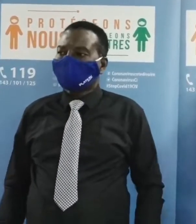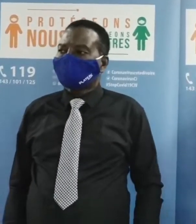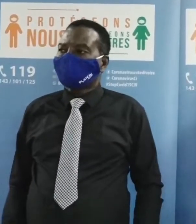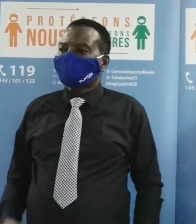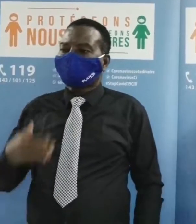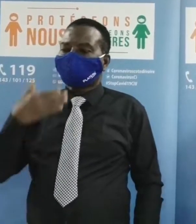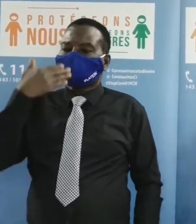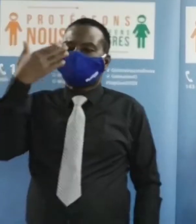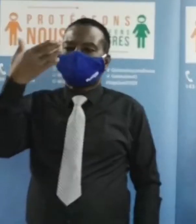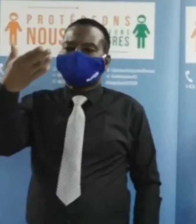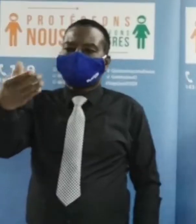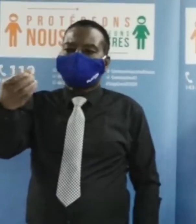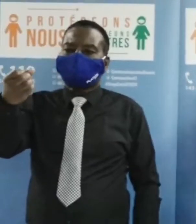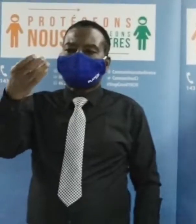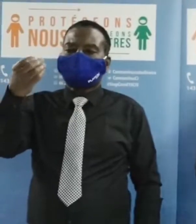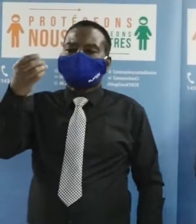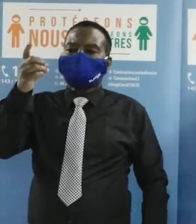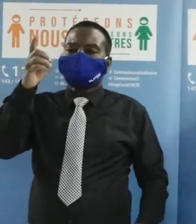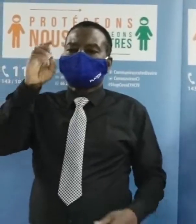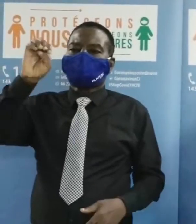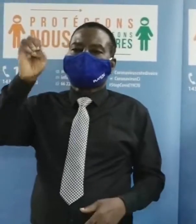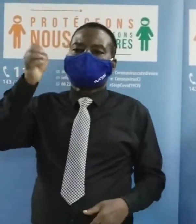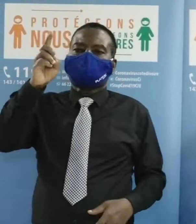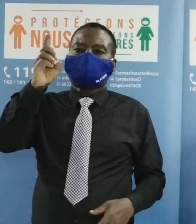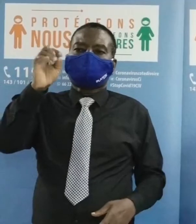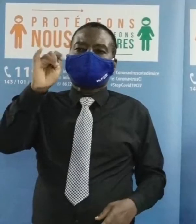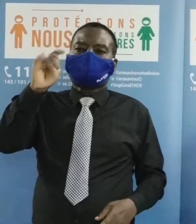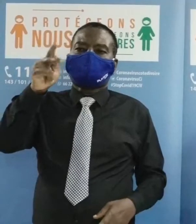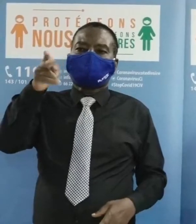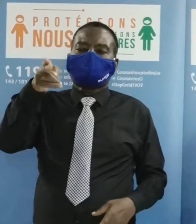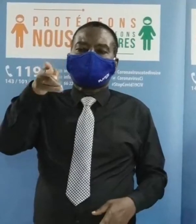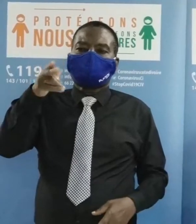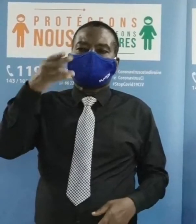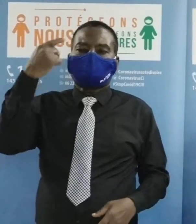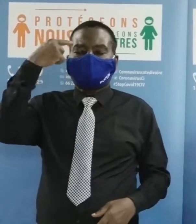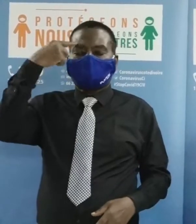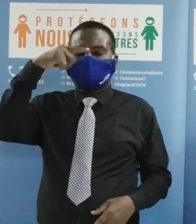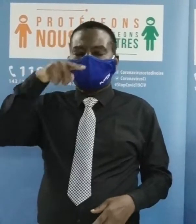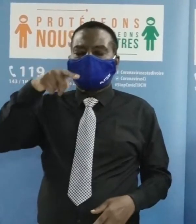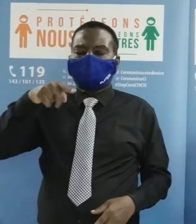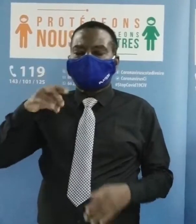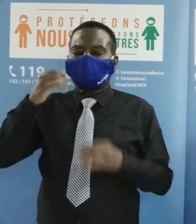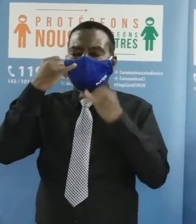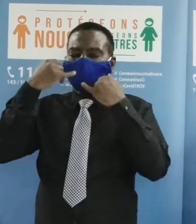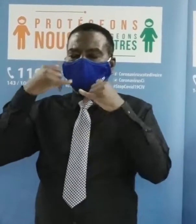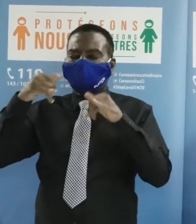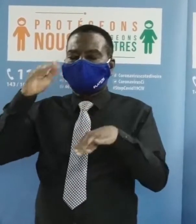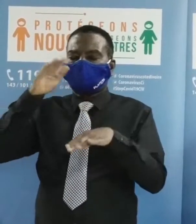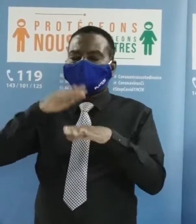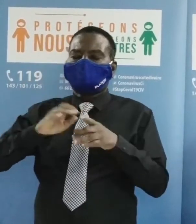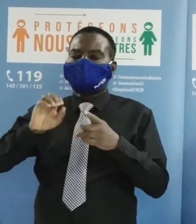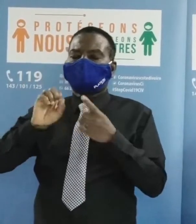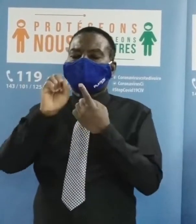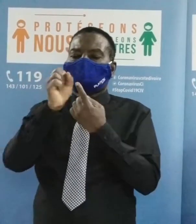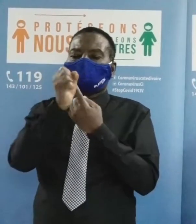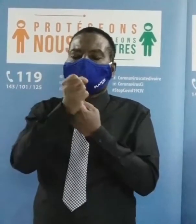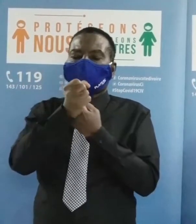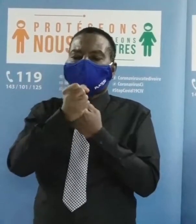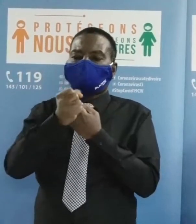merci beaucoup au docteur edith kouassi pour ces éléments d'information sur la situation